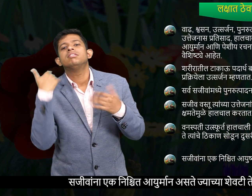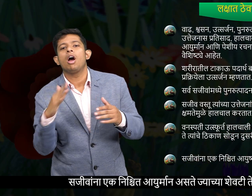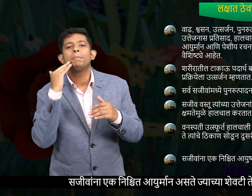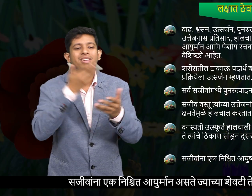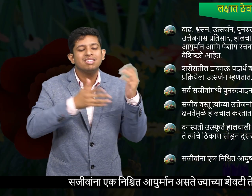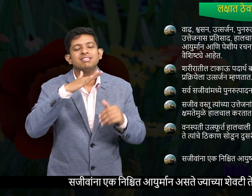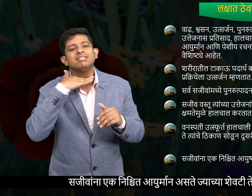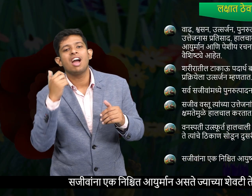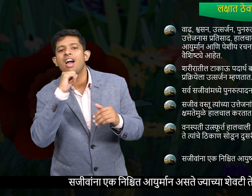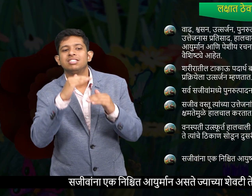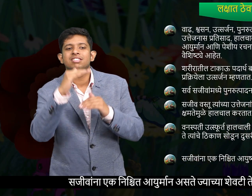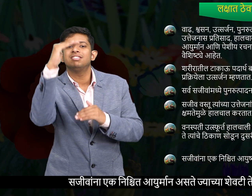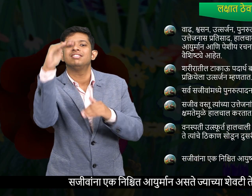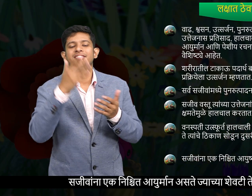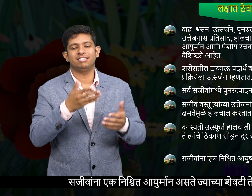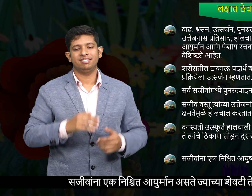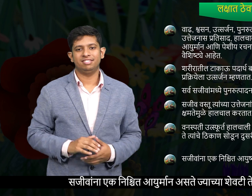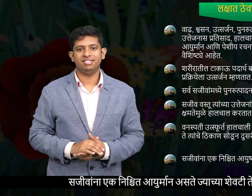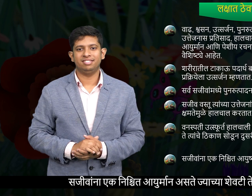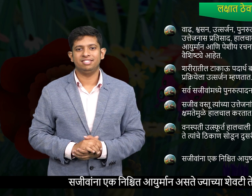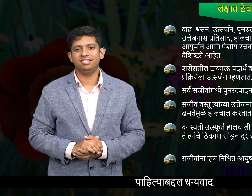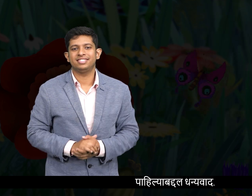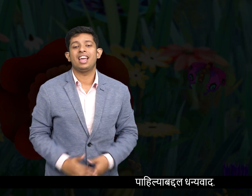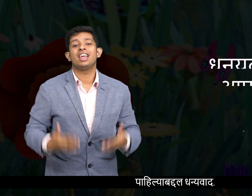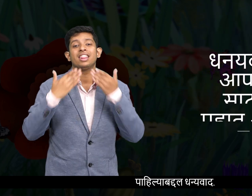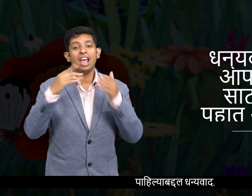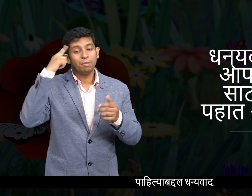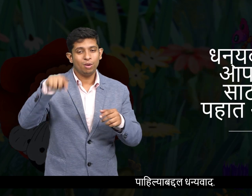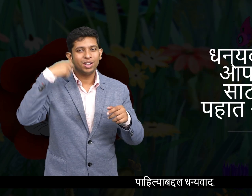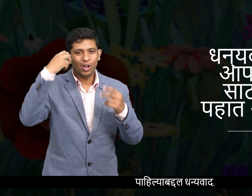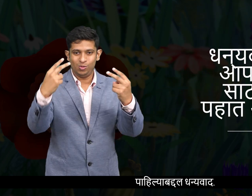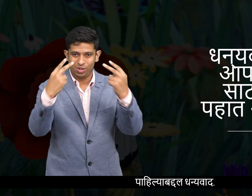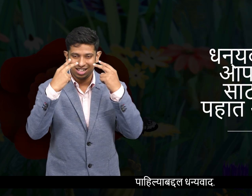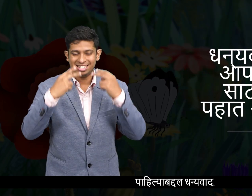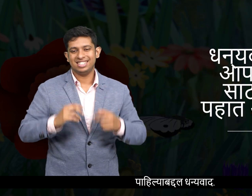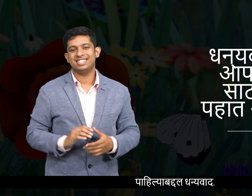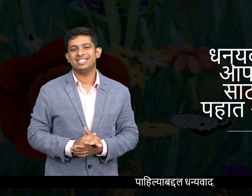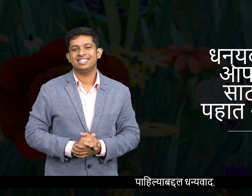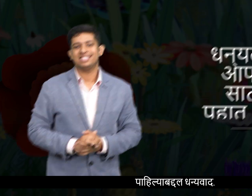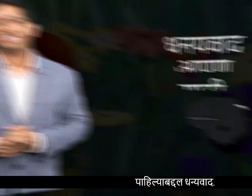मरतात. पाहिल्याबद्दल धन्यवाद.